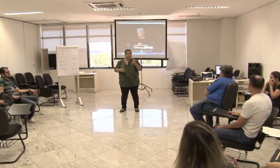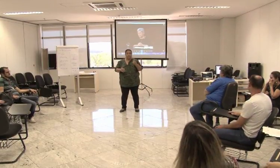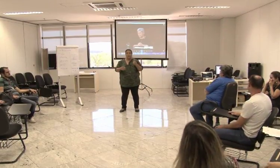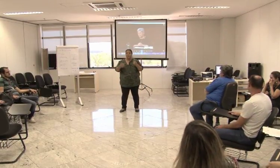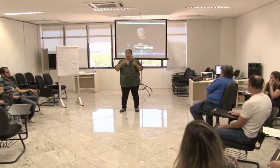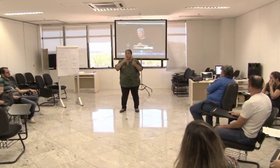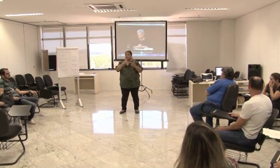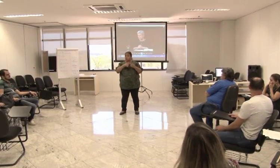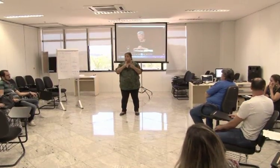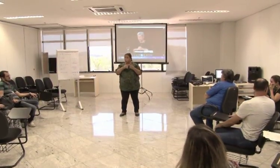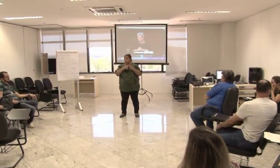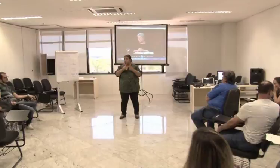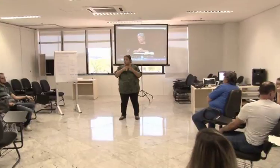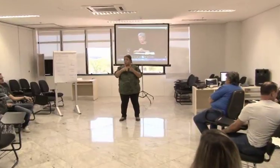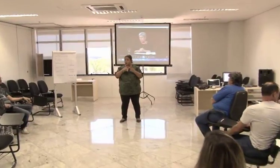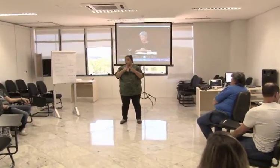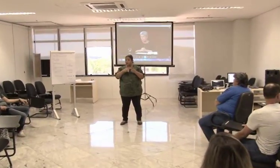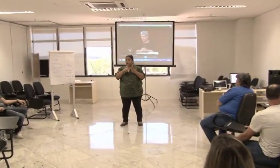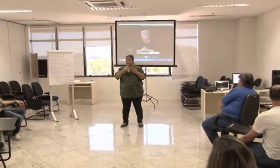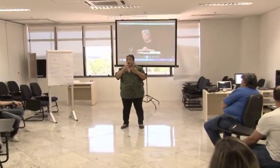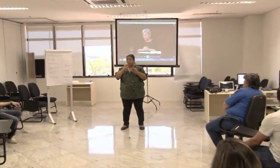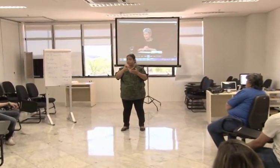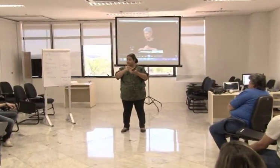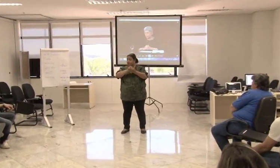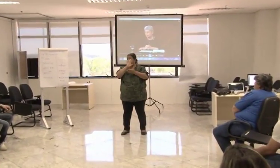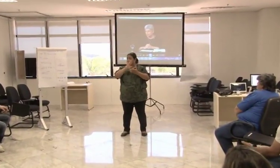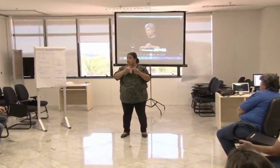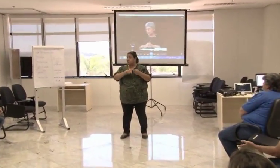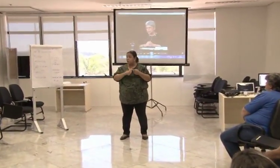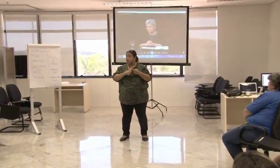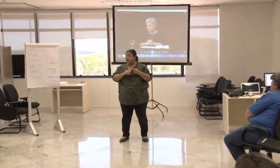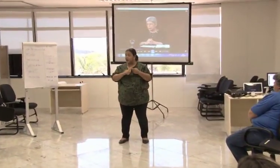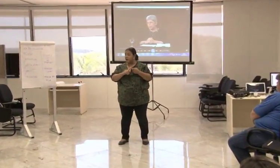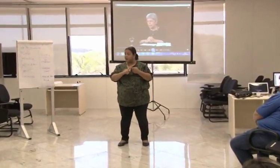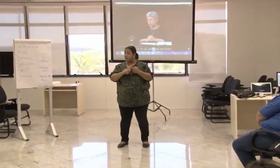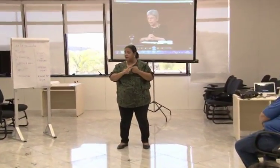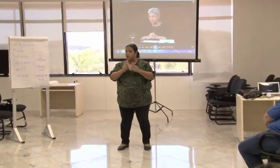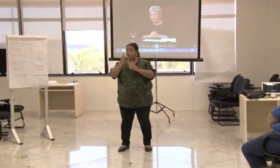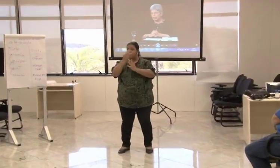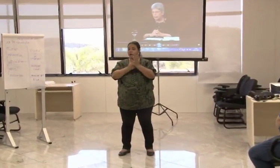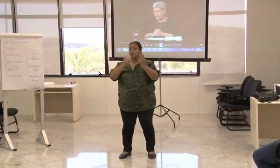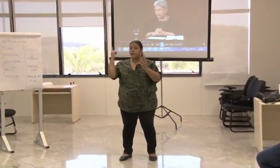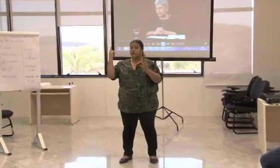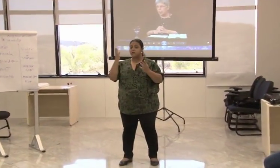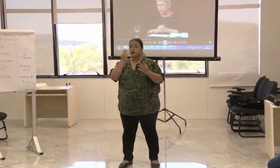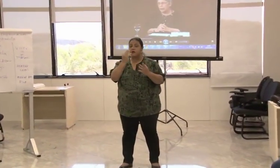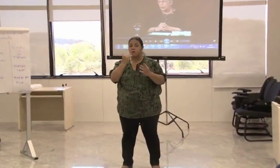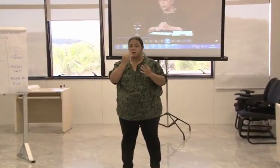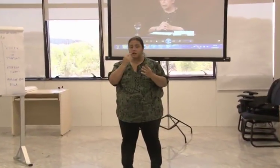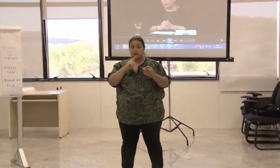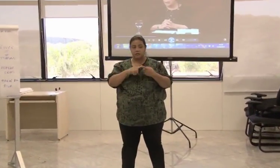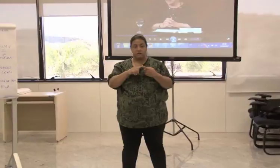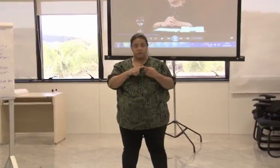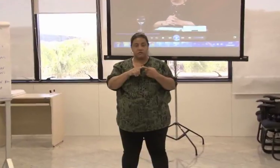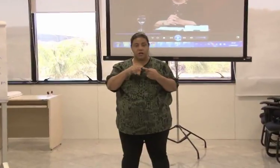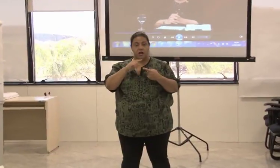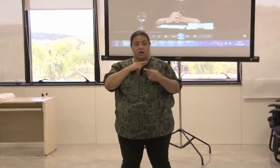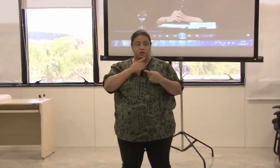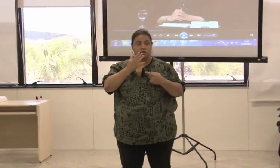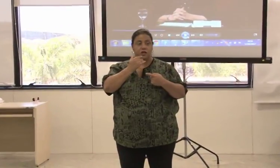que fala. O segundo, que já eliminou uma galera, foi no texto da hora da comida. Eu tinha que